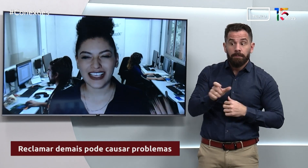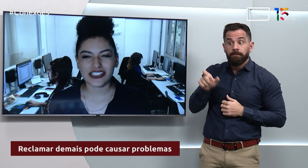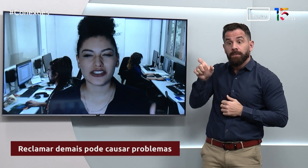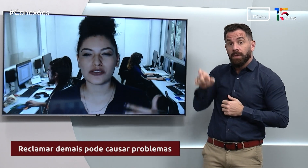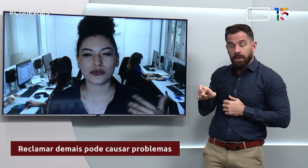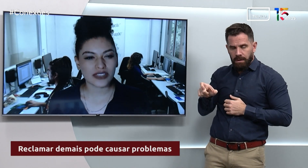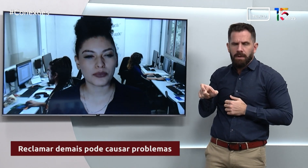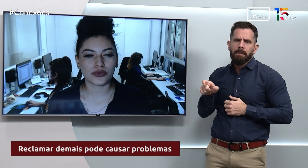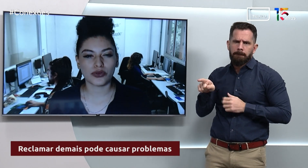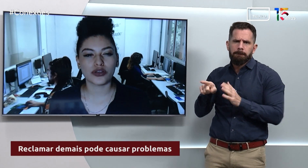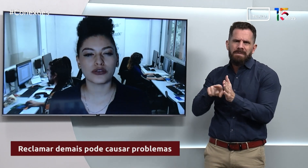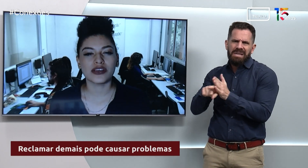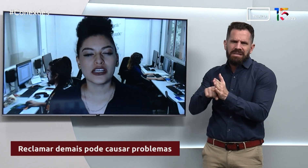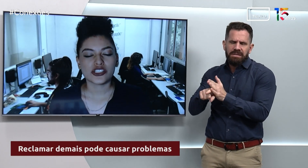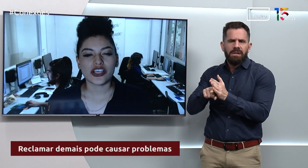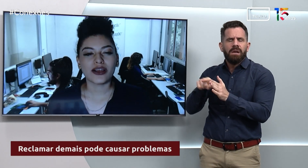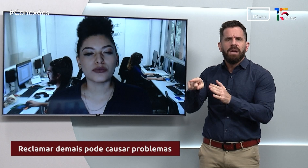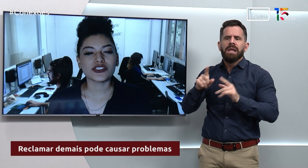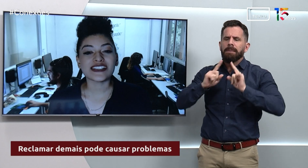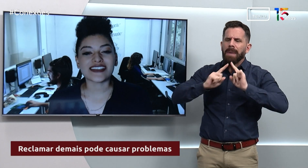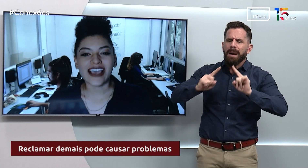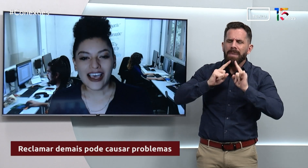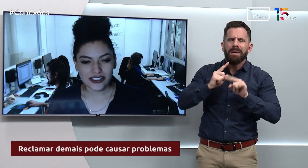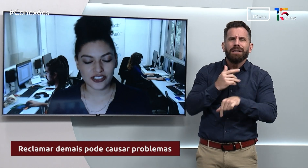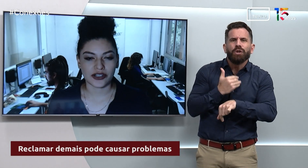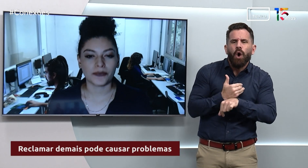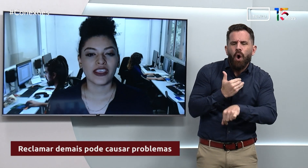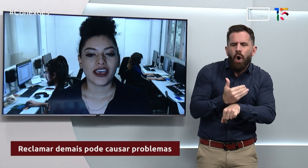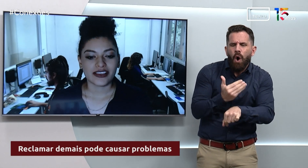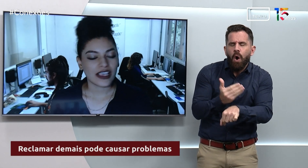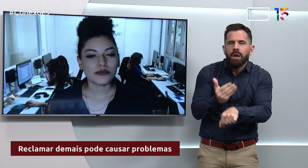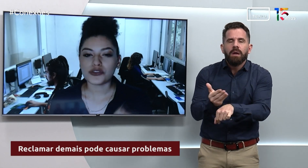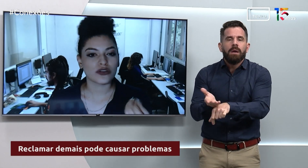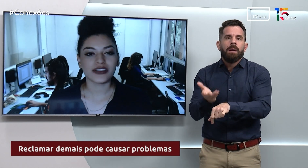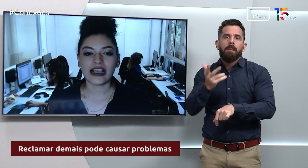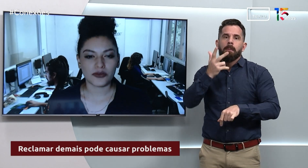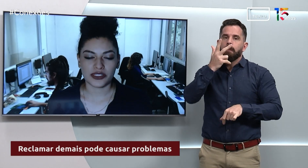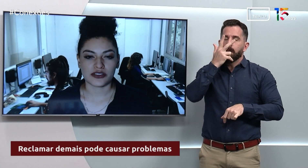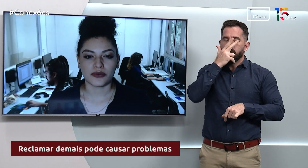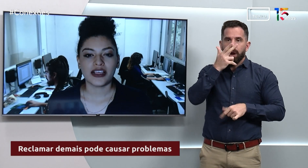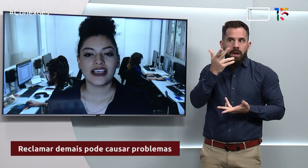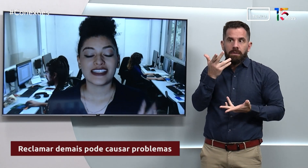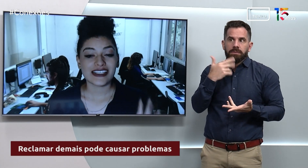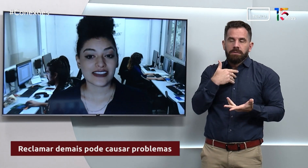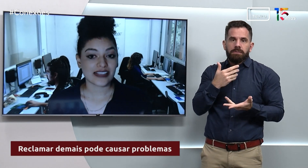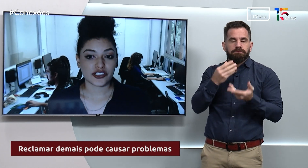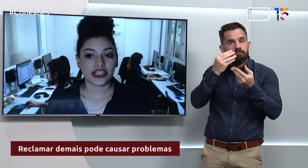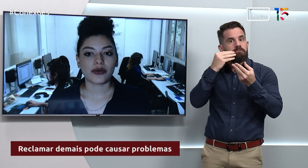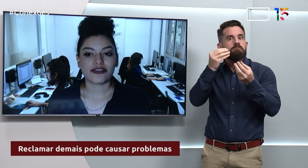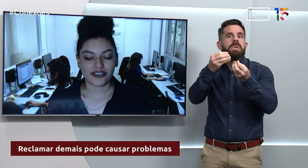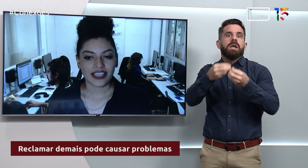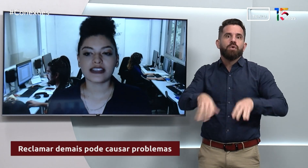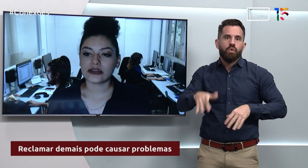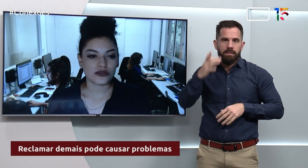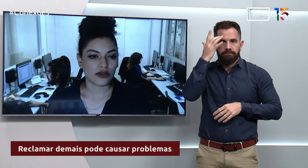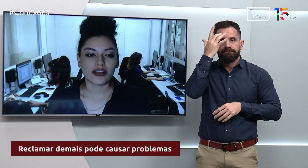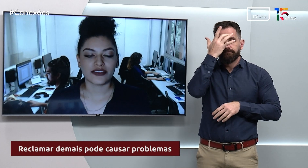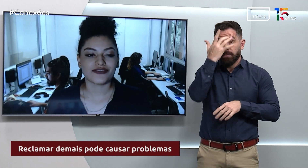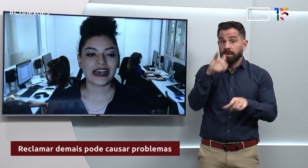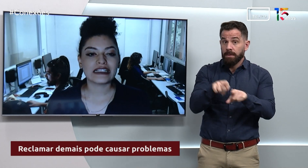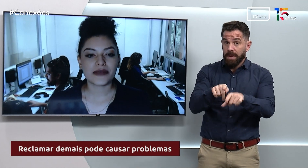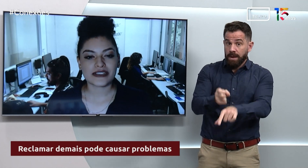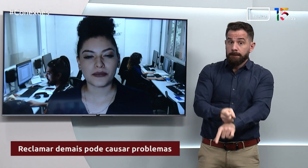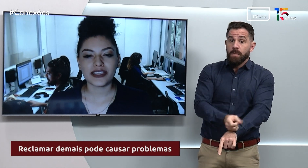fazer queixas o tempo todo gera um desgaste, até emocional mesmo. E esse exagero afeta não só